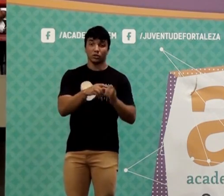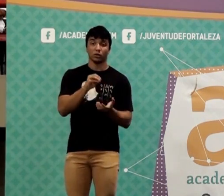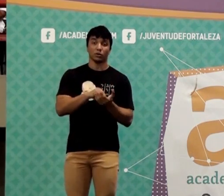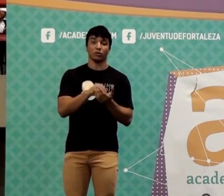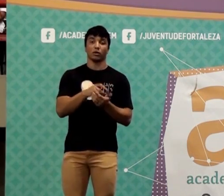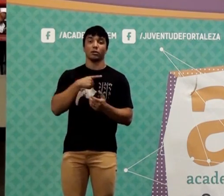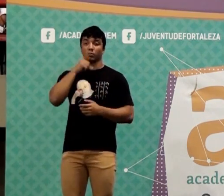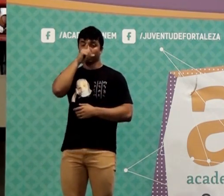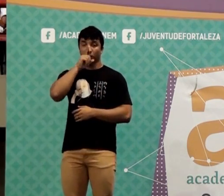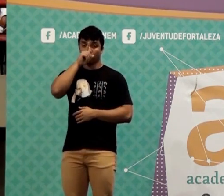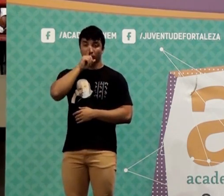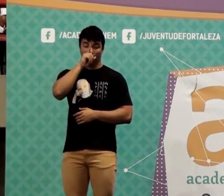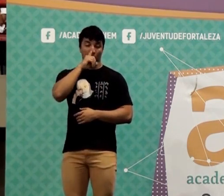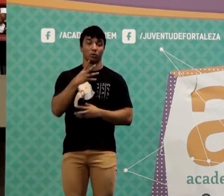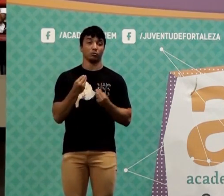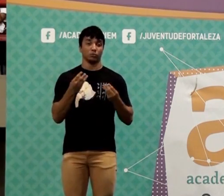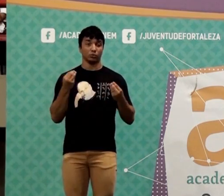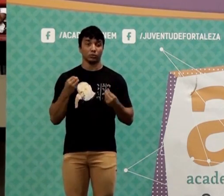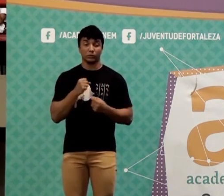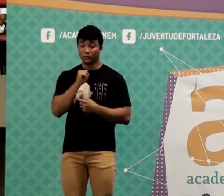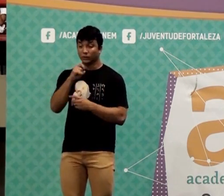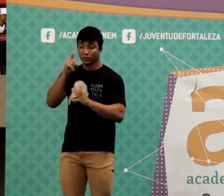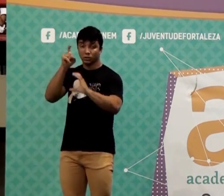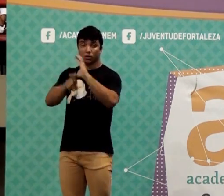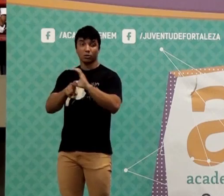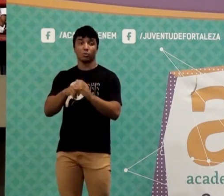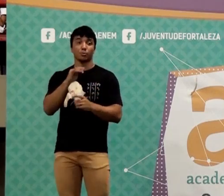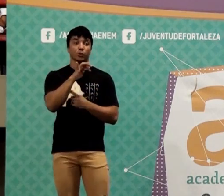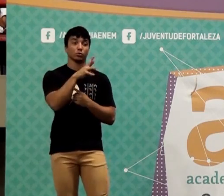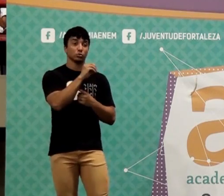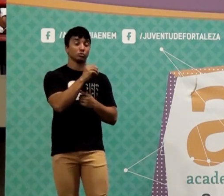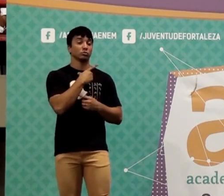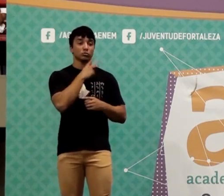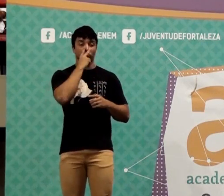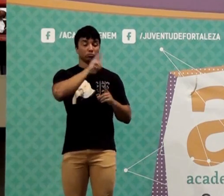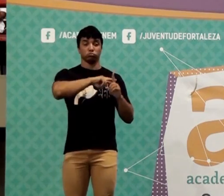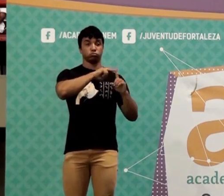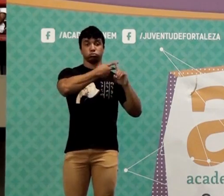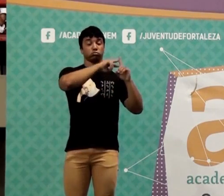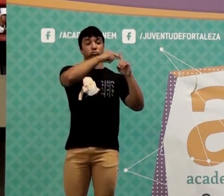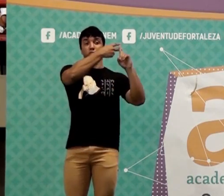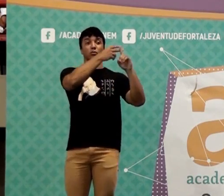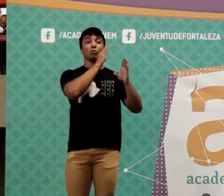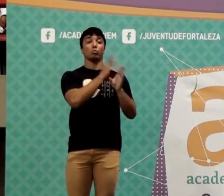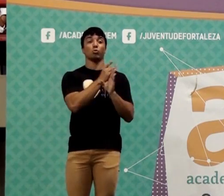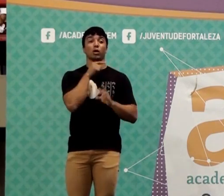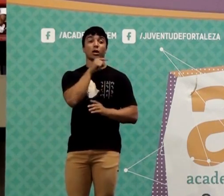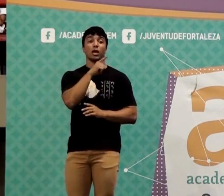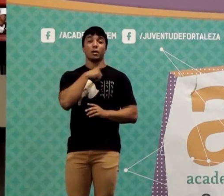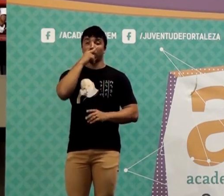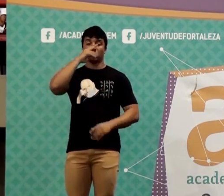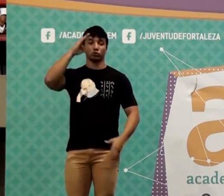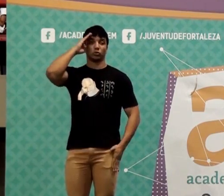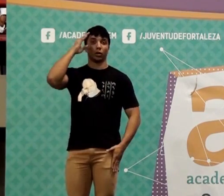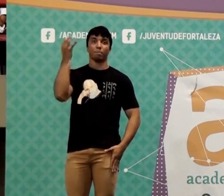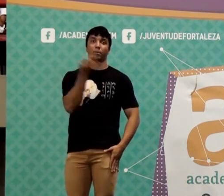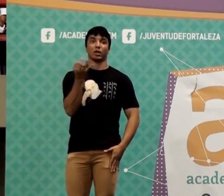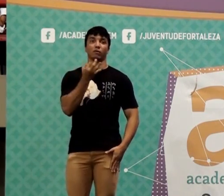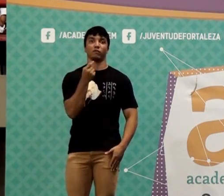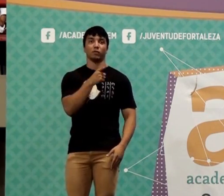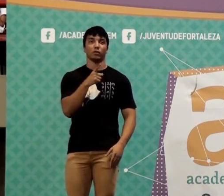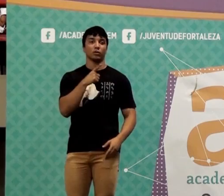ricos. Ficaram tão poderosos que depois a própria igreja mandou matar os templários. Isso é lenda. O que